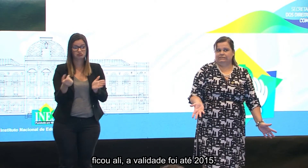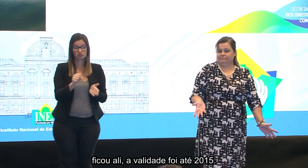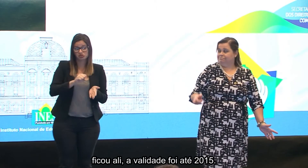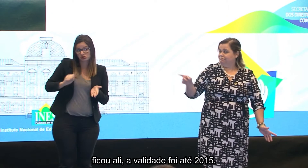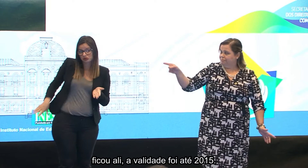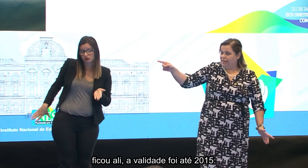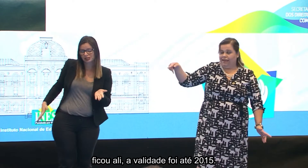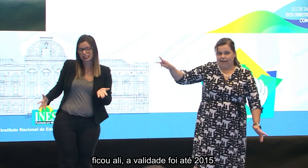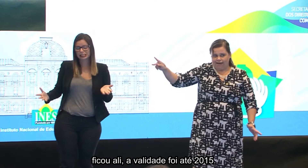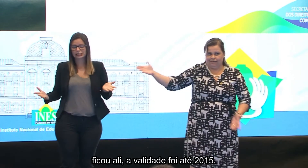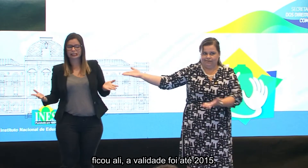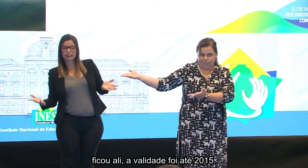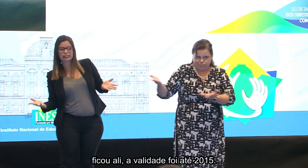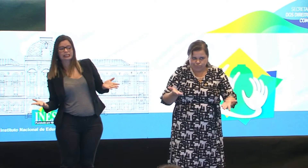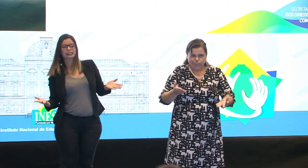validade dele foi até 2015.